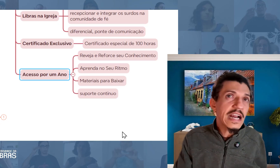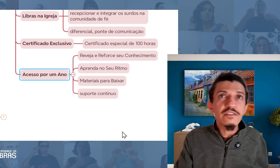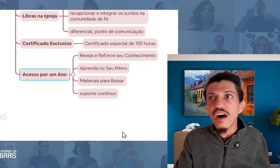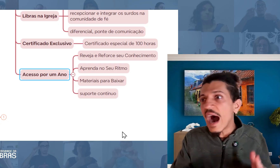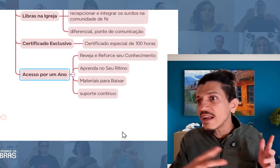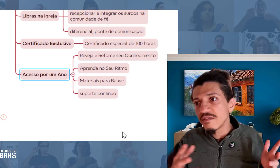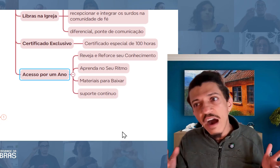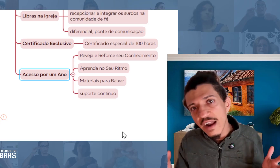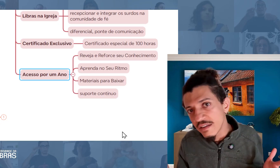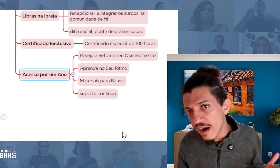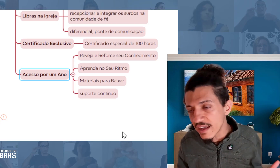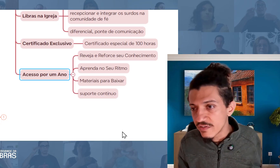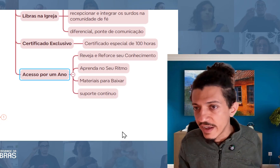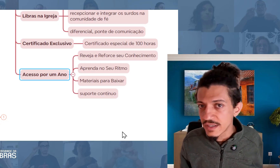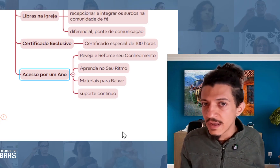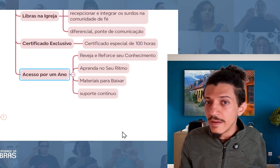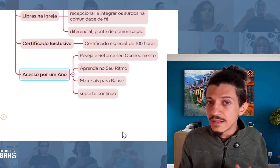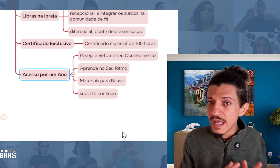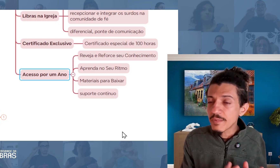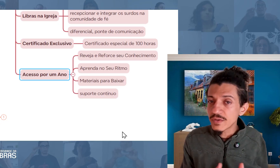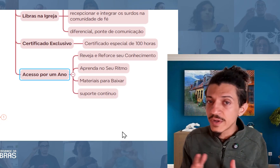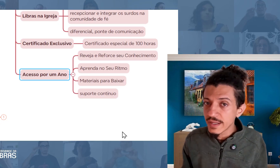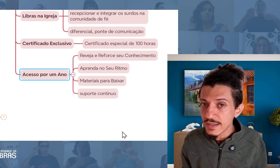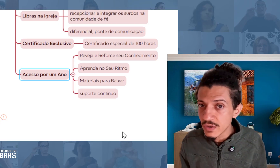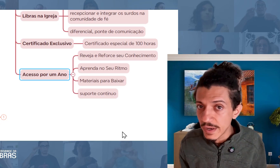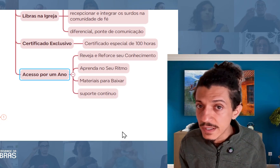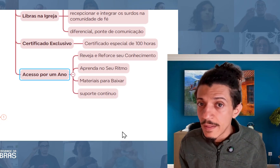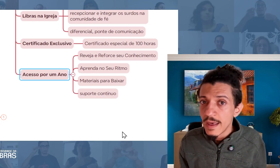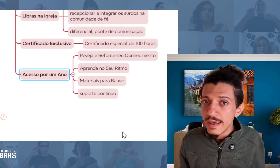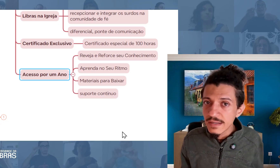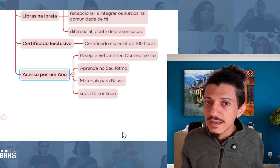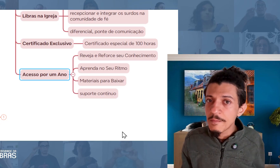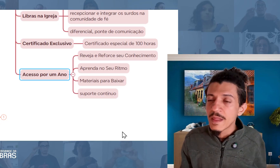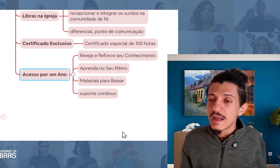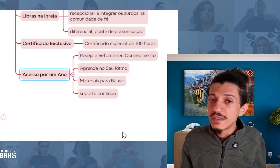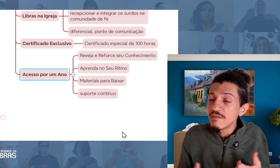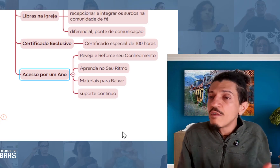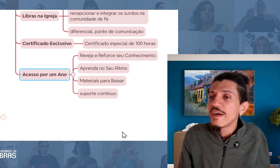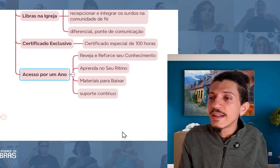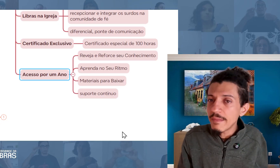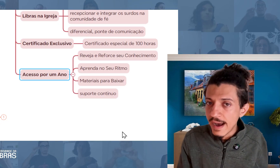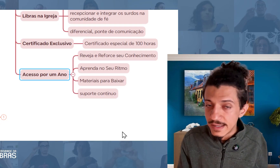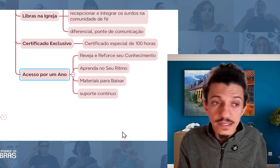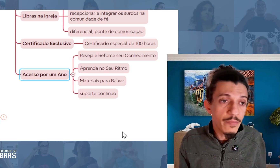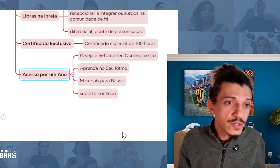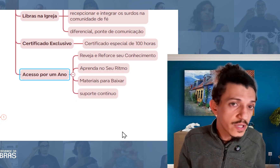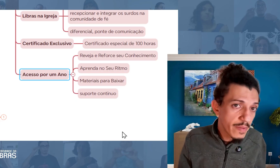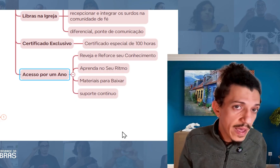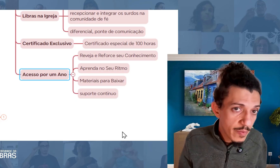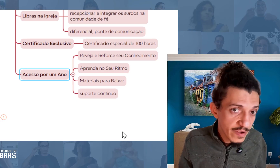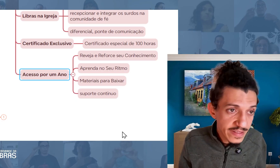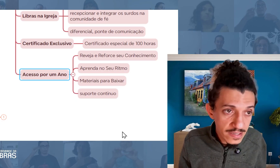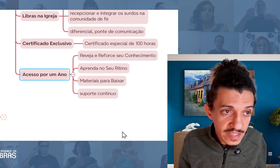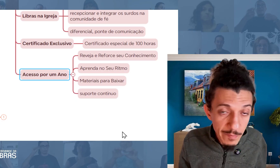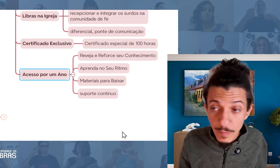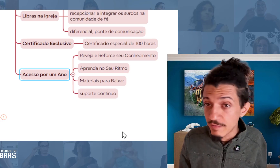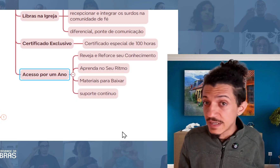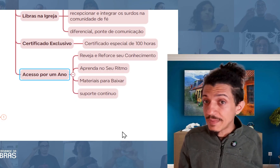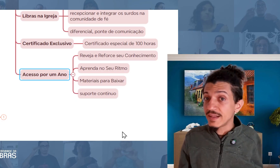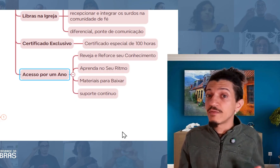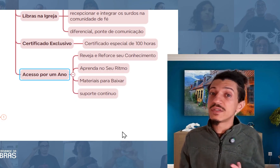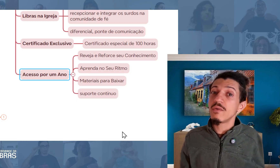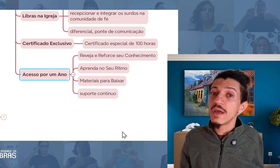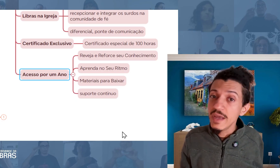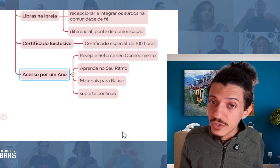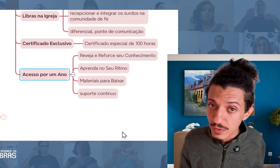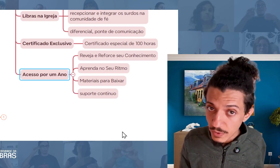fazer elas várias e várias e várias vezes, sempre com as orientações, e assim desenvolver ainda mais. Você pode também aproveitar esse tempo para você